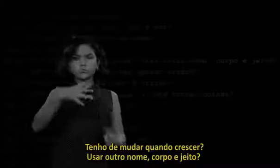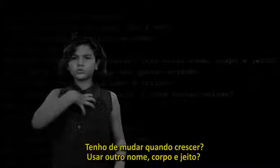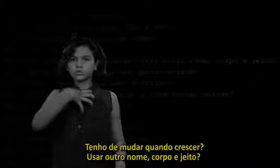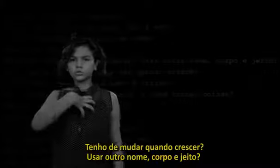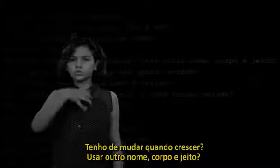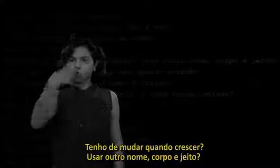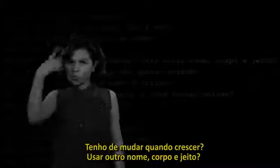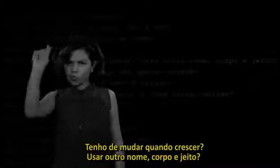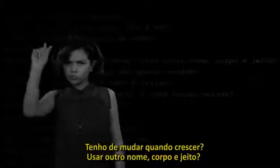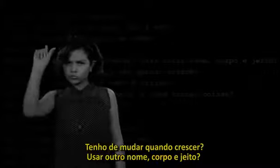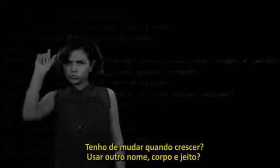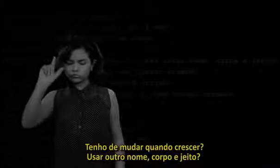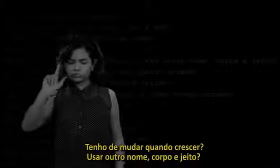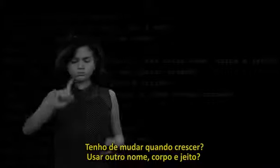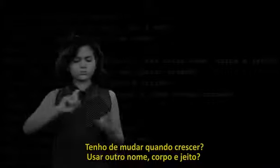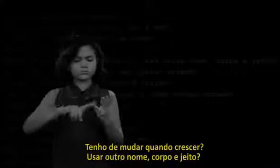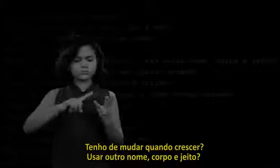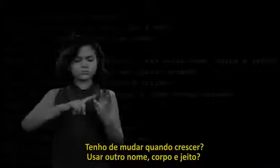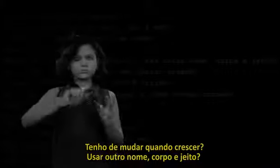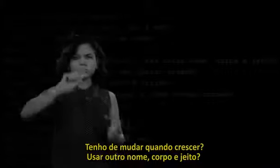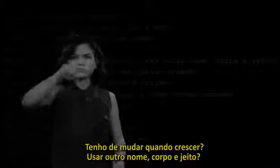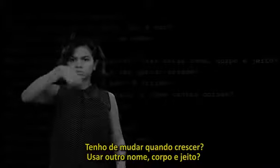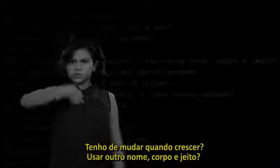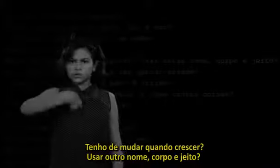Corpo? E jeito?